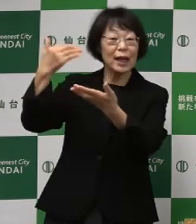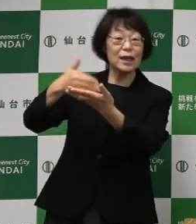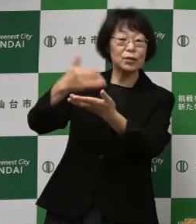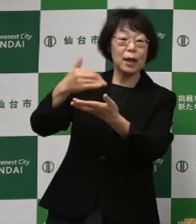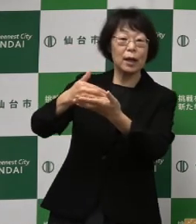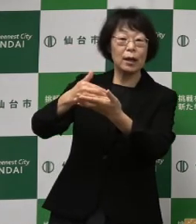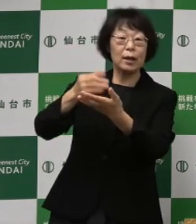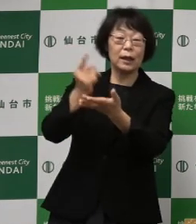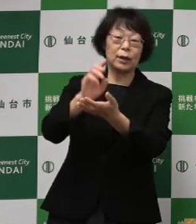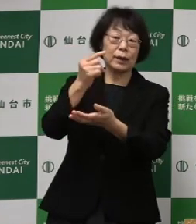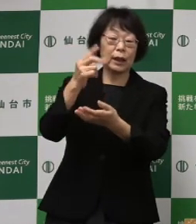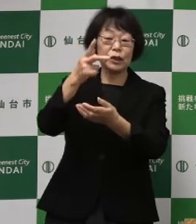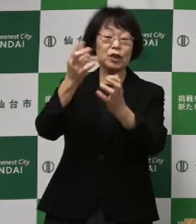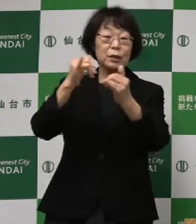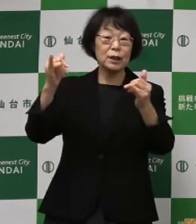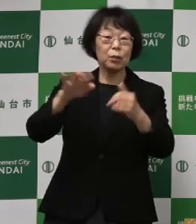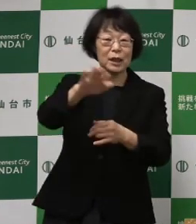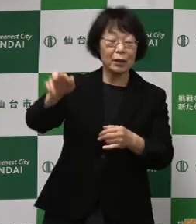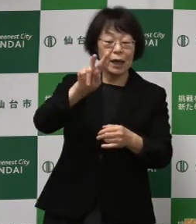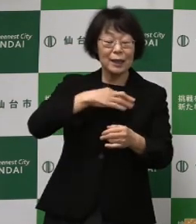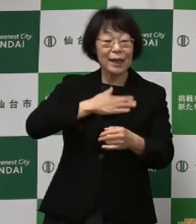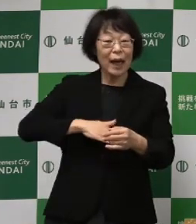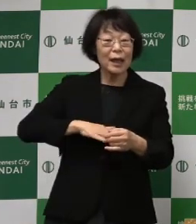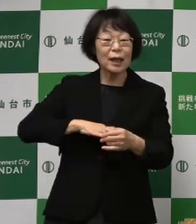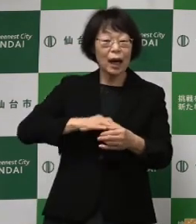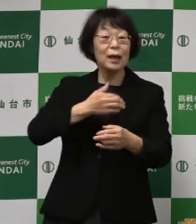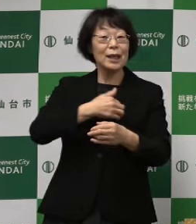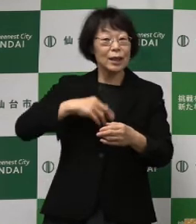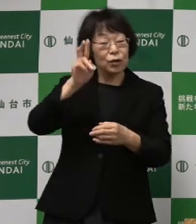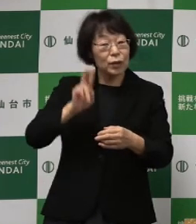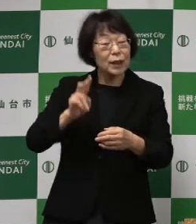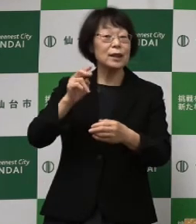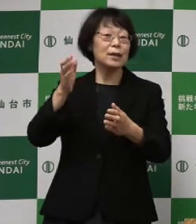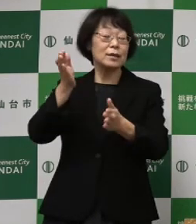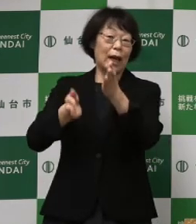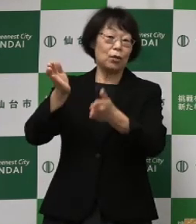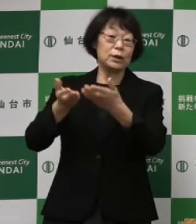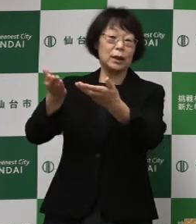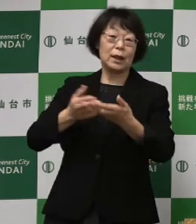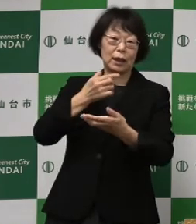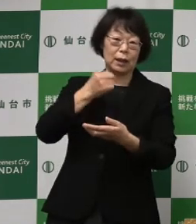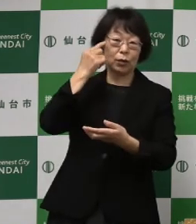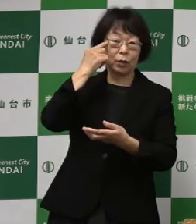ずですね、市民の皆様方に理解が得られるように対応していただきたいという思いです。